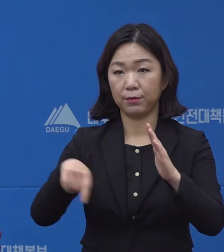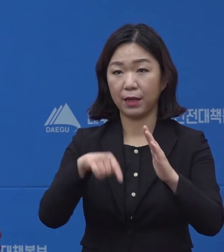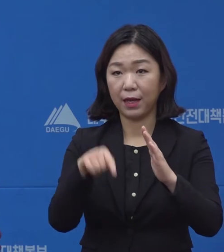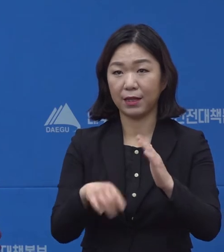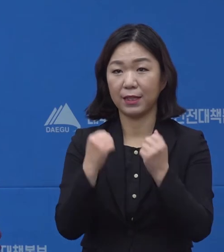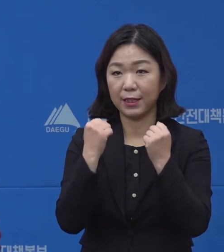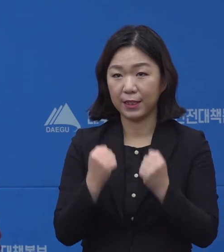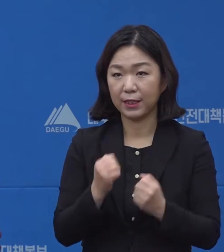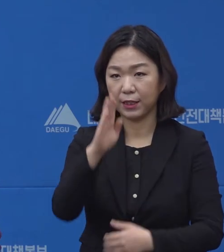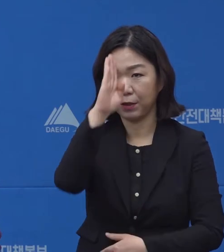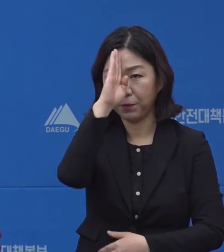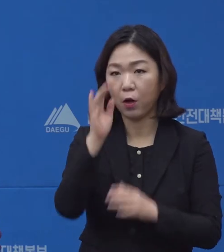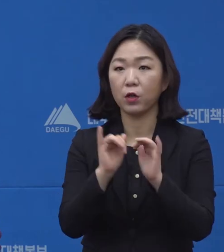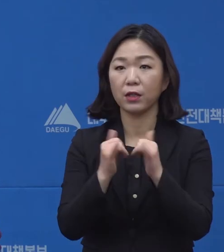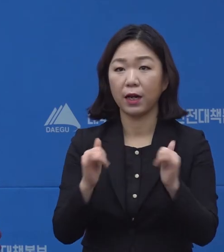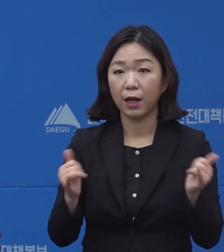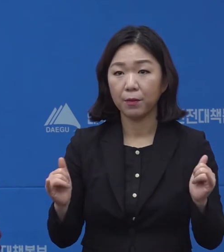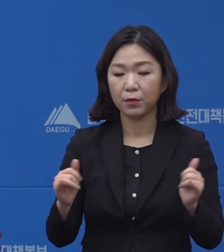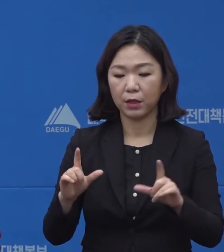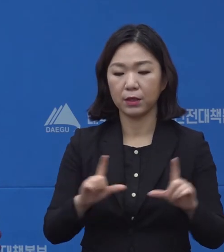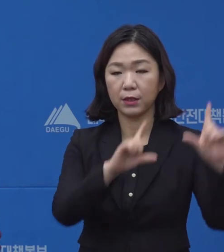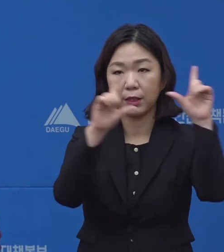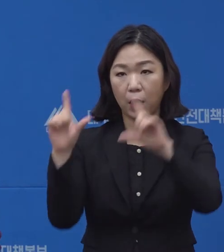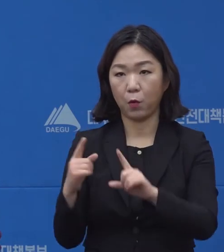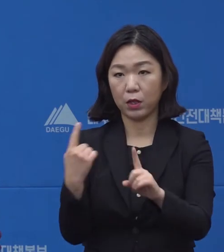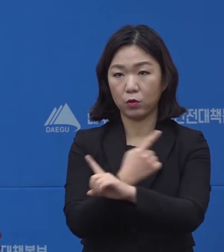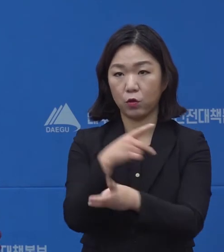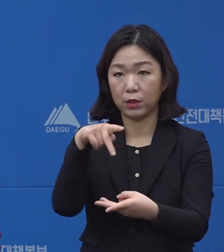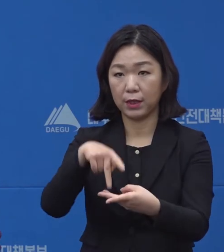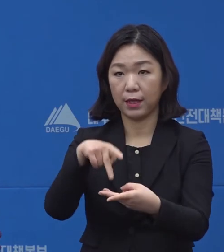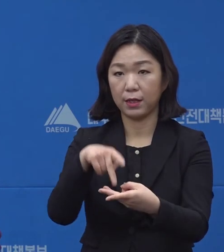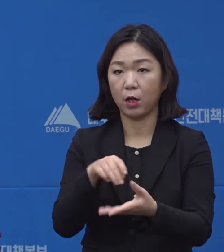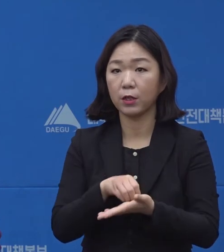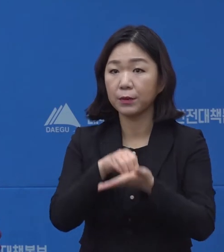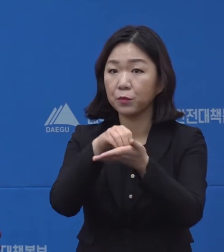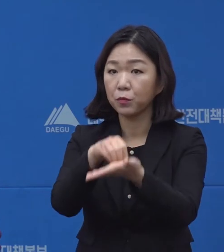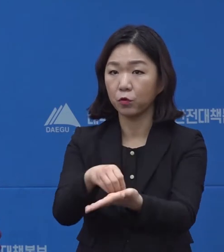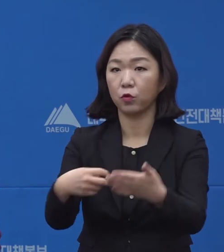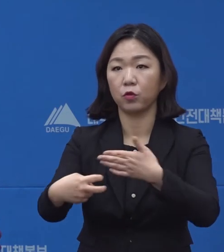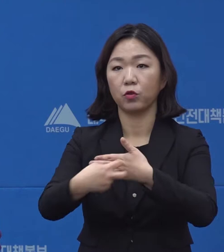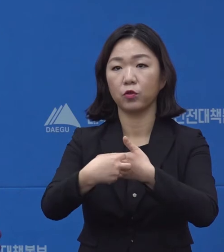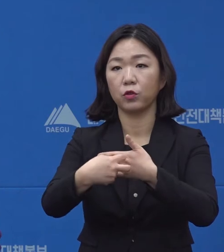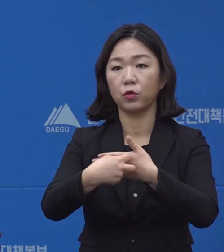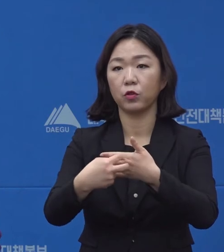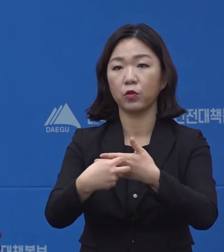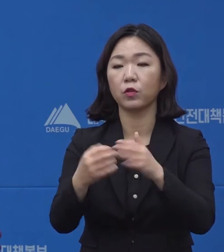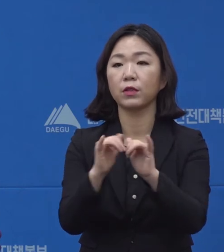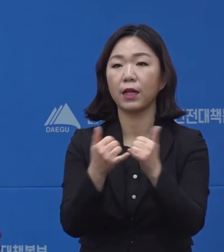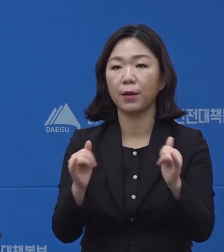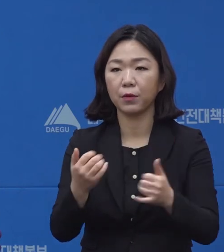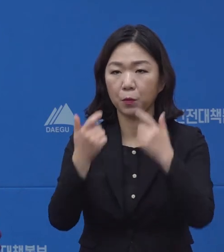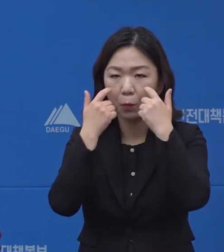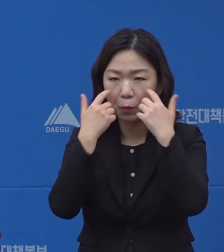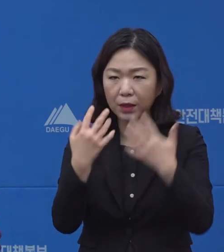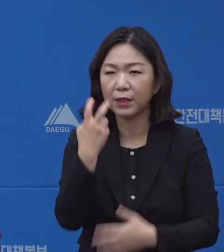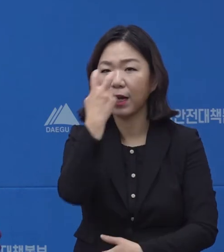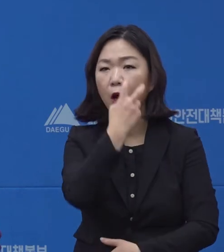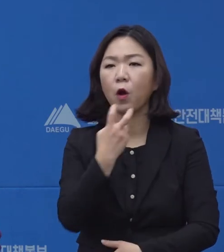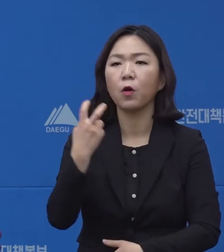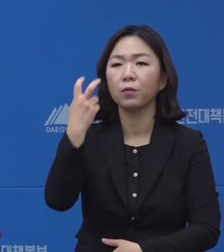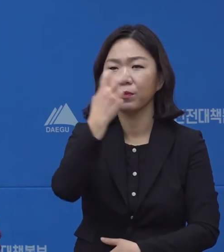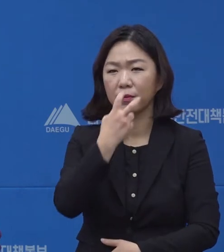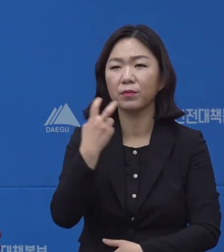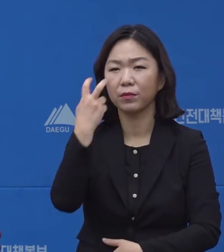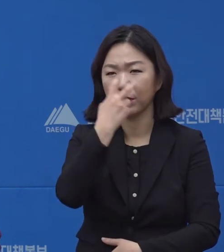확진 환자들도 생활치료센터에 입소하여 의료진의 정확한 진단을 받는 것이 가장